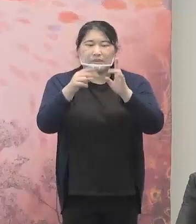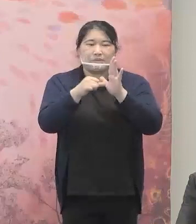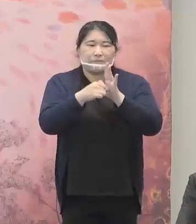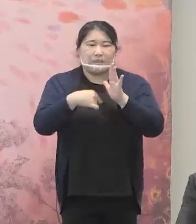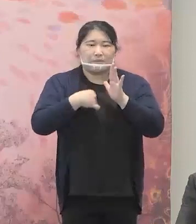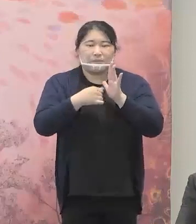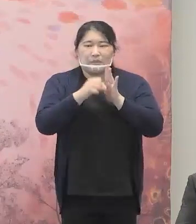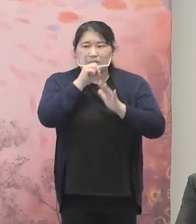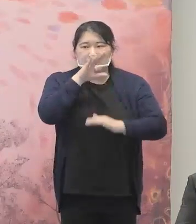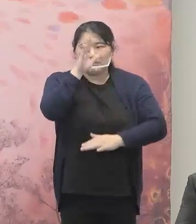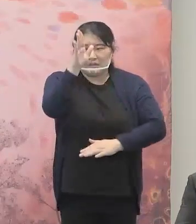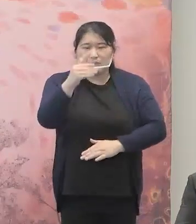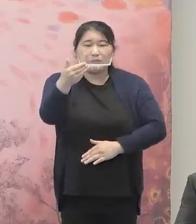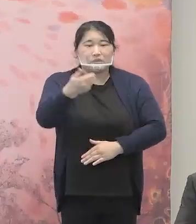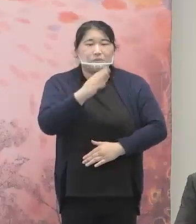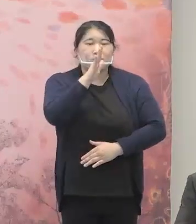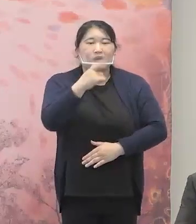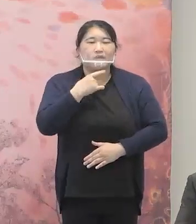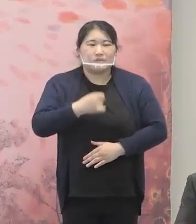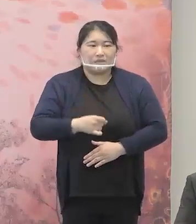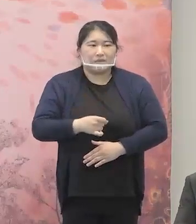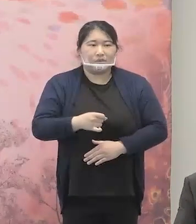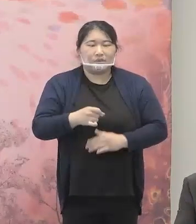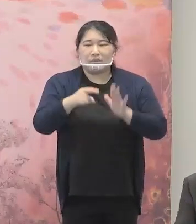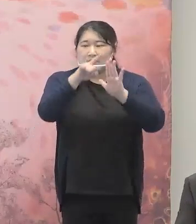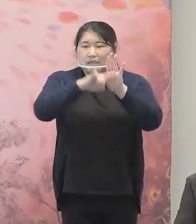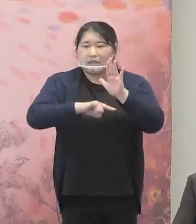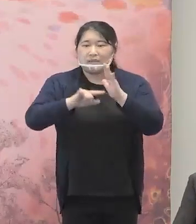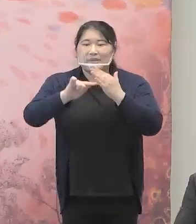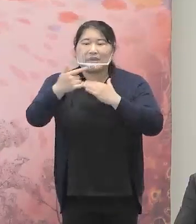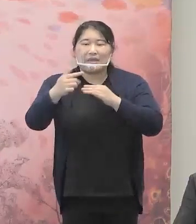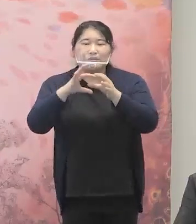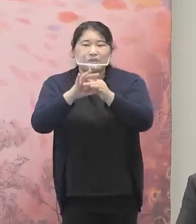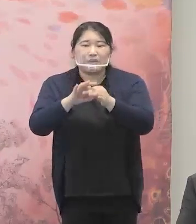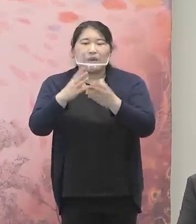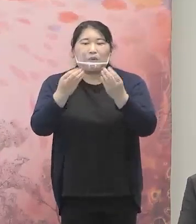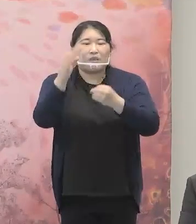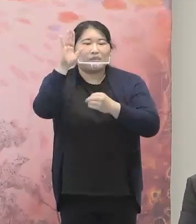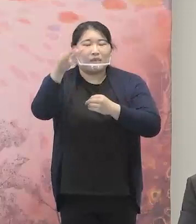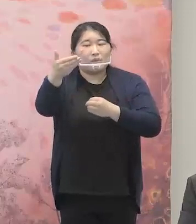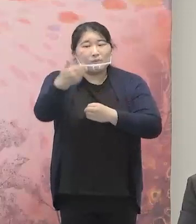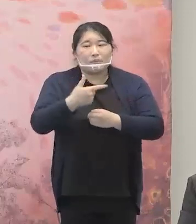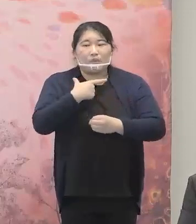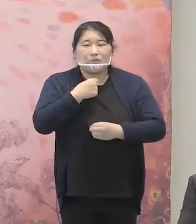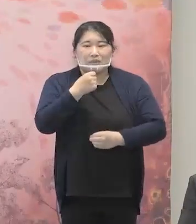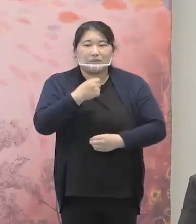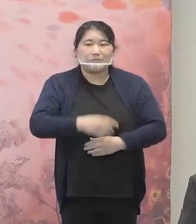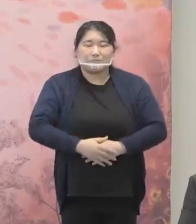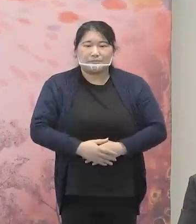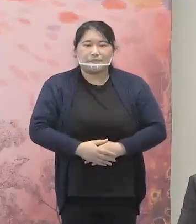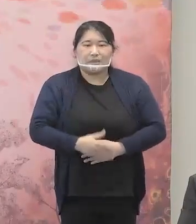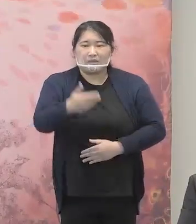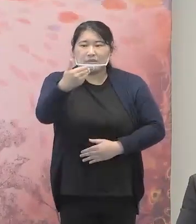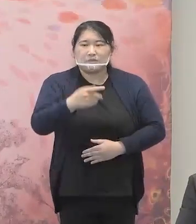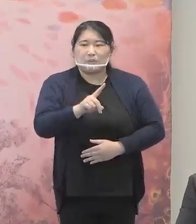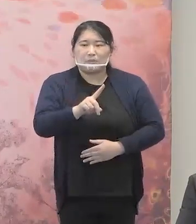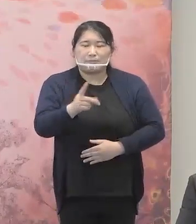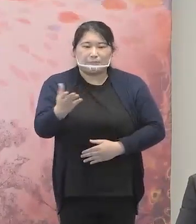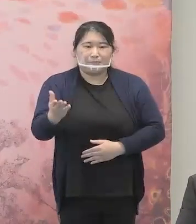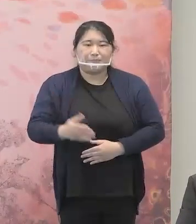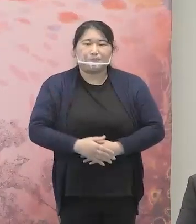お名前をお願いいたします。案件以外のご質問に関しましては後ほどお願いいたします。それではご質問がございましたらお願いいたします